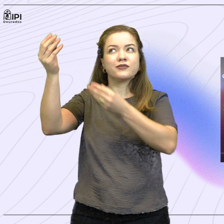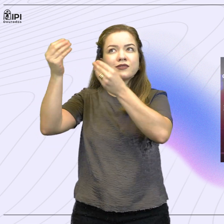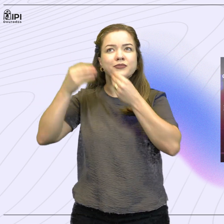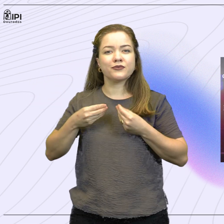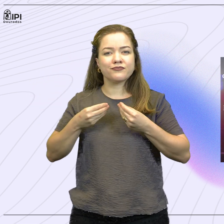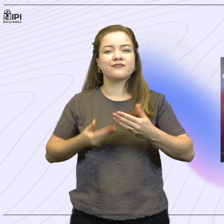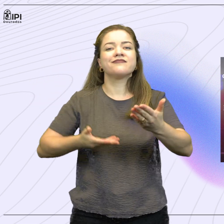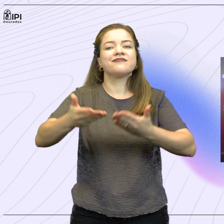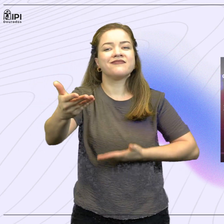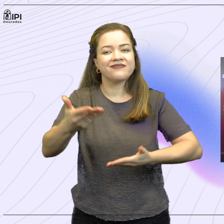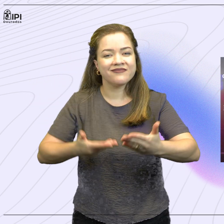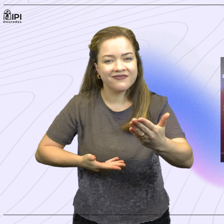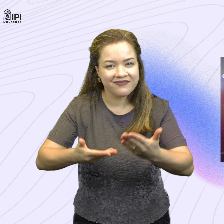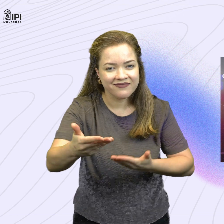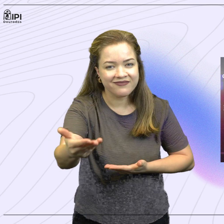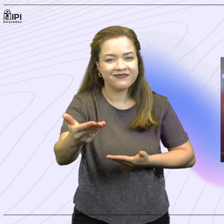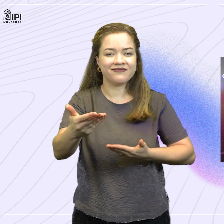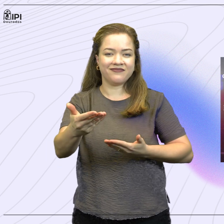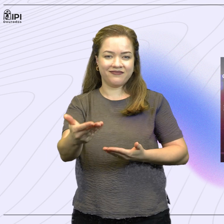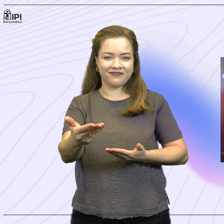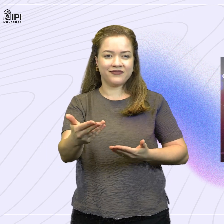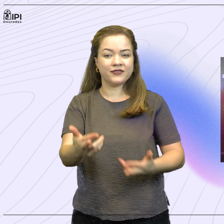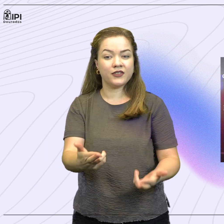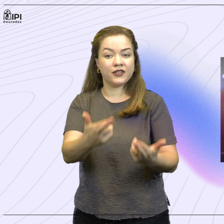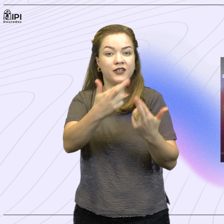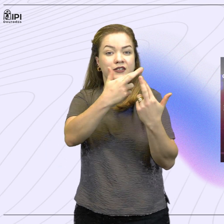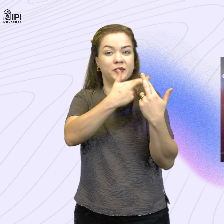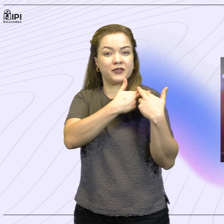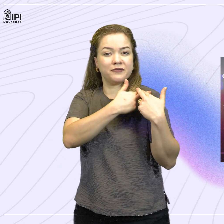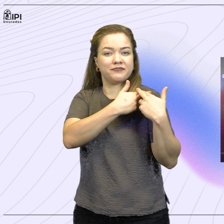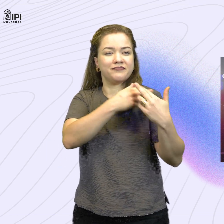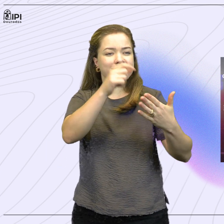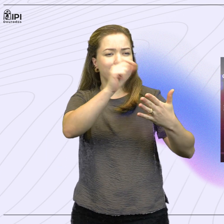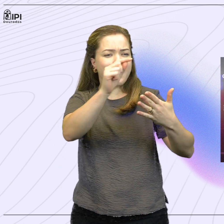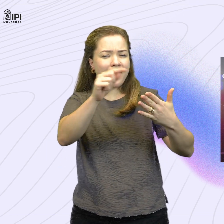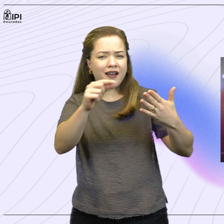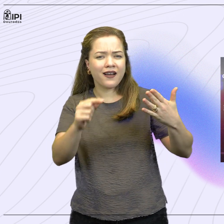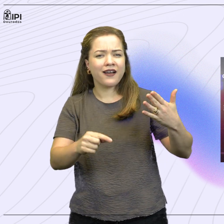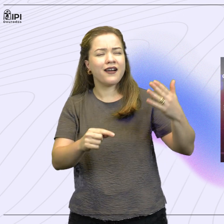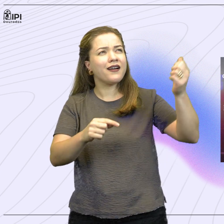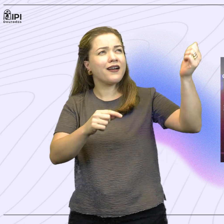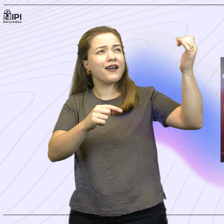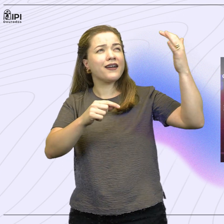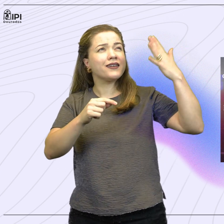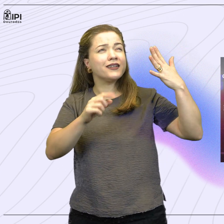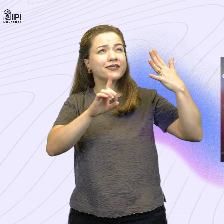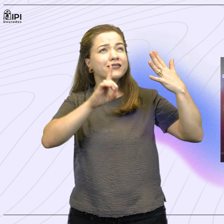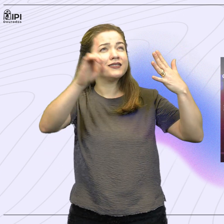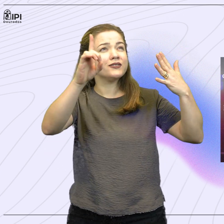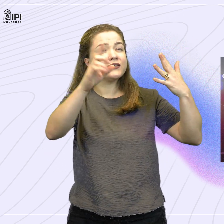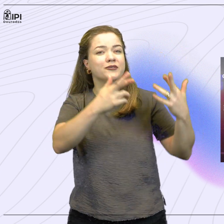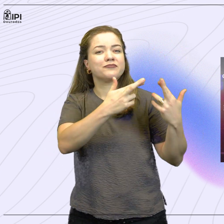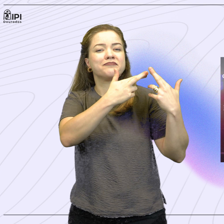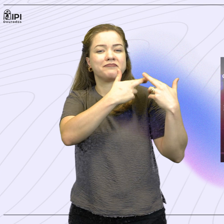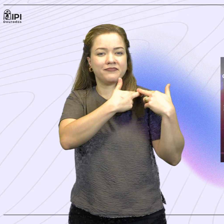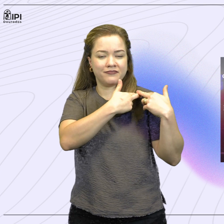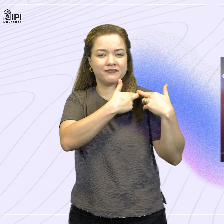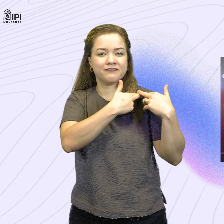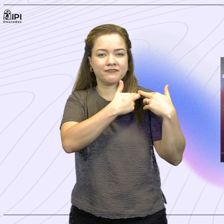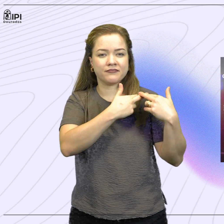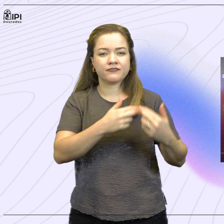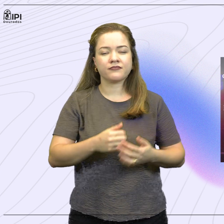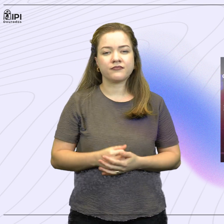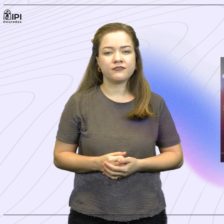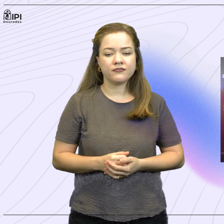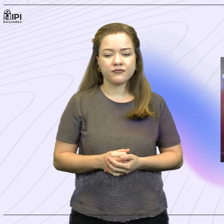como encarregado de administrar bem a multiforme graça de Deus. Se alguém fala, fale de acordo com os oráculos